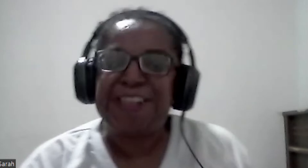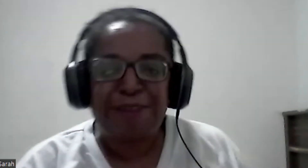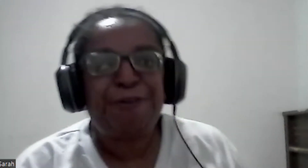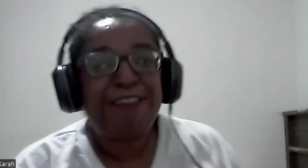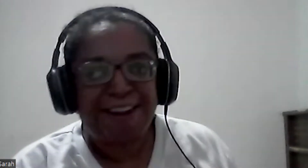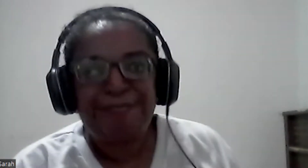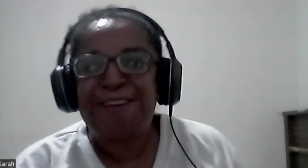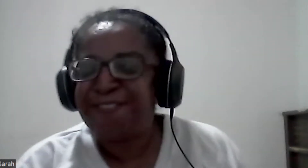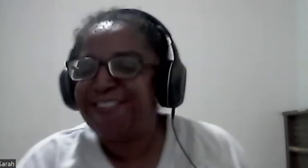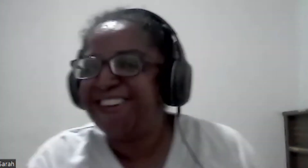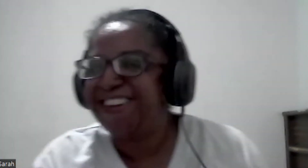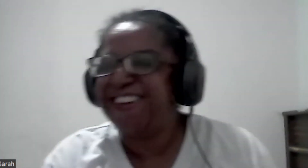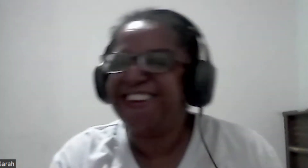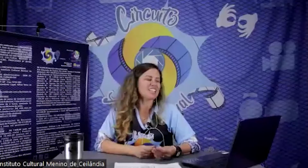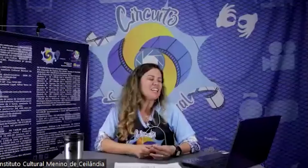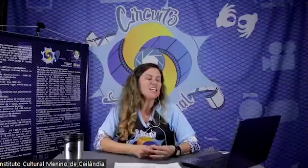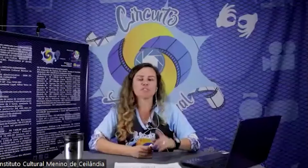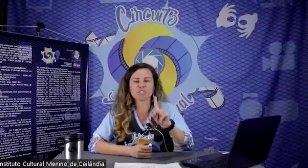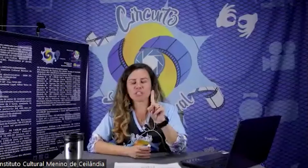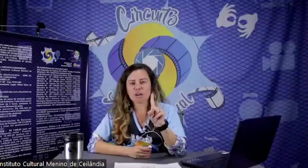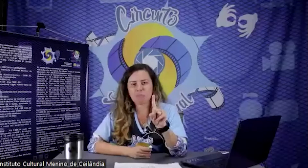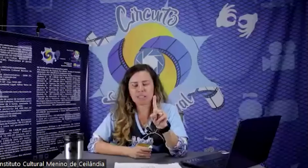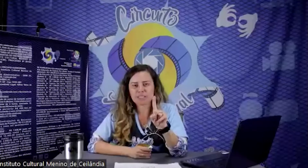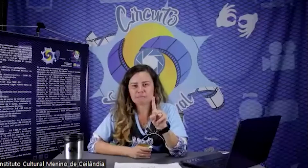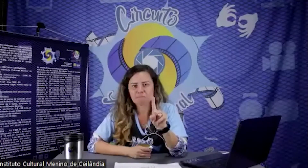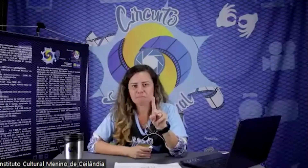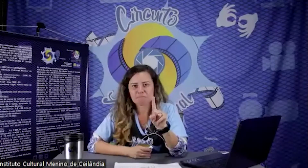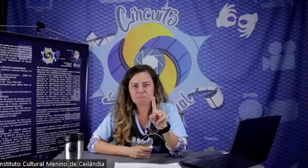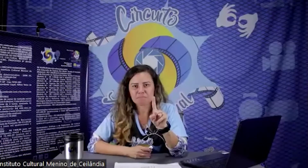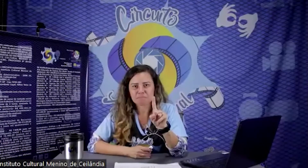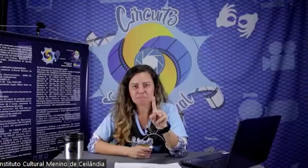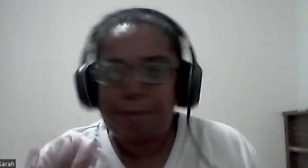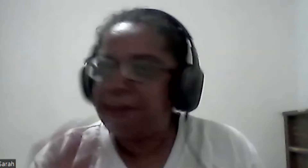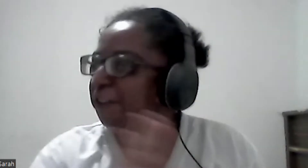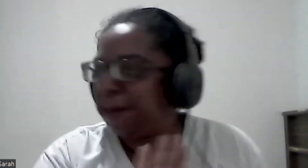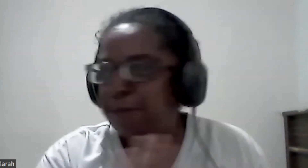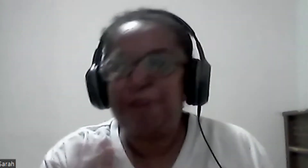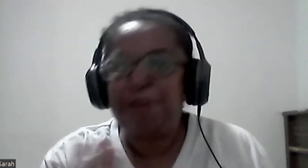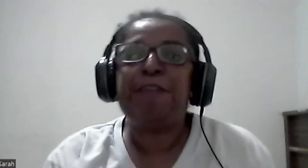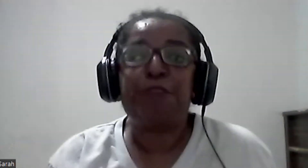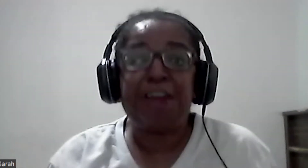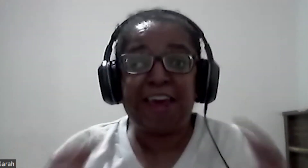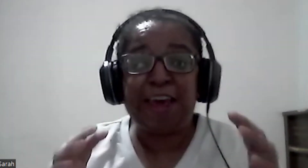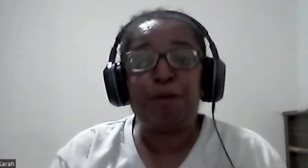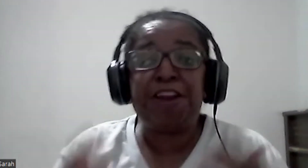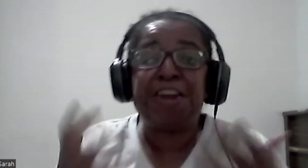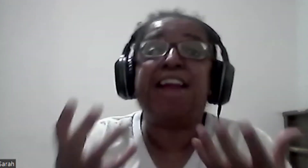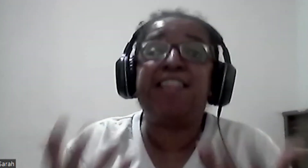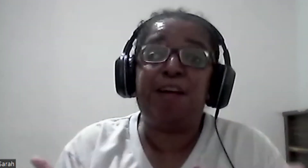bem cuidada mesmo. bem cuidada. E você só tem um rapaz. Também só tem um rapaz e tá bom demais, E porque vai é ficar uma nele. dedicação